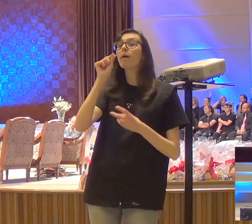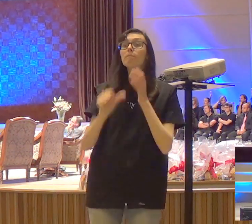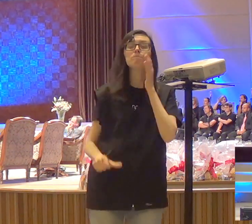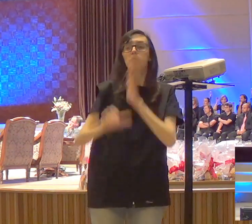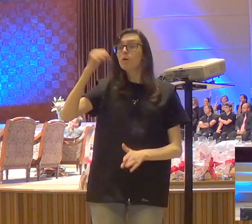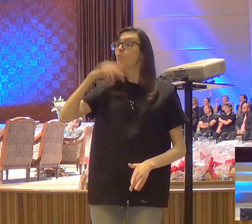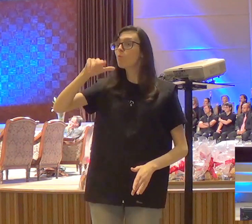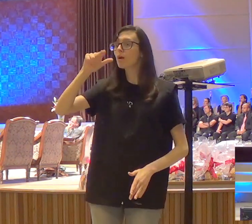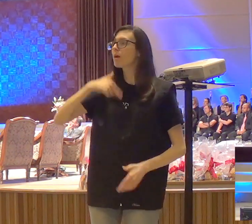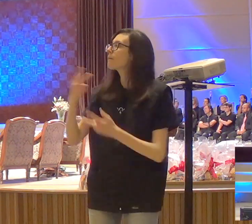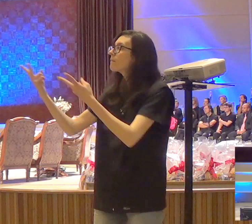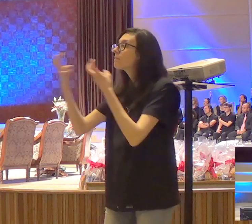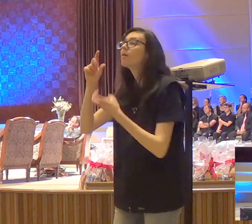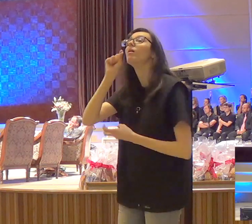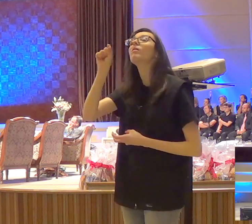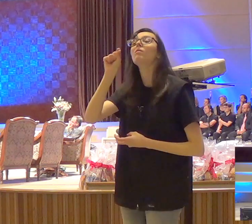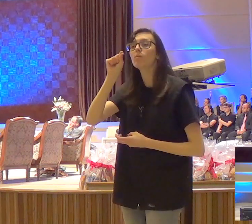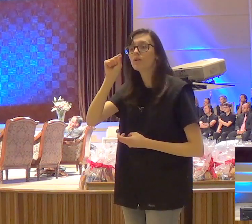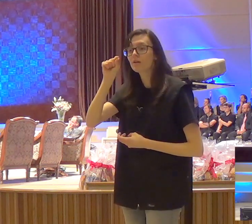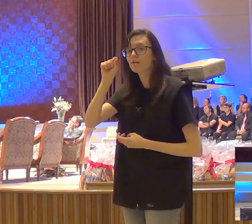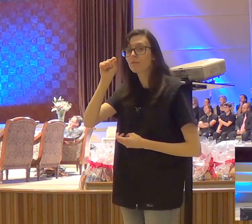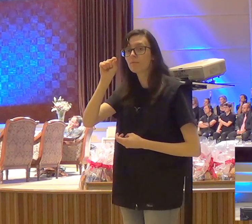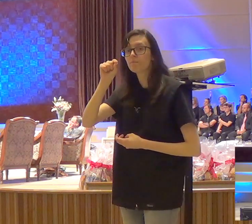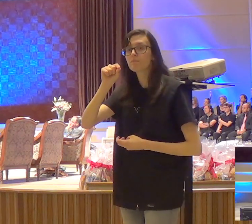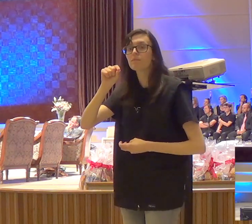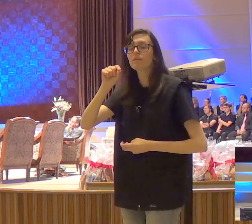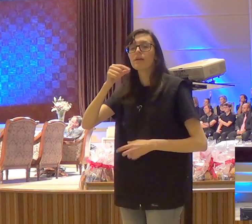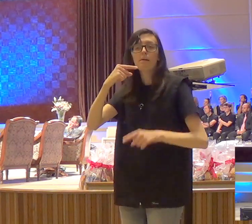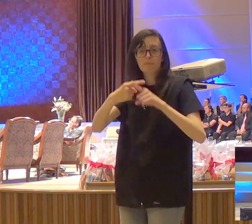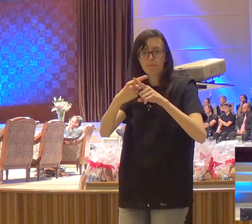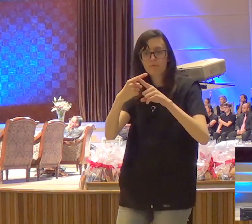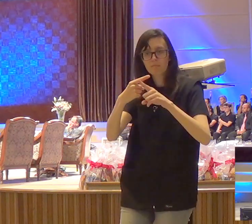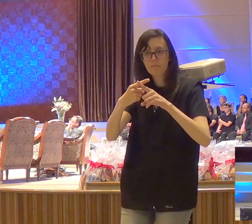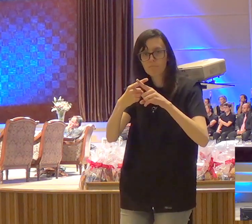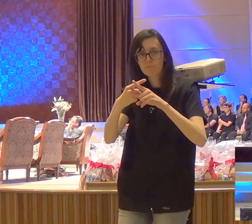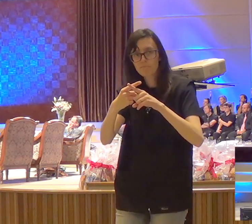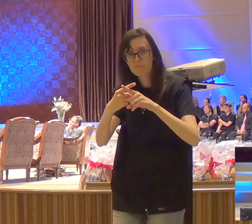primeira vez that many successful drug dealers, que muitos dos